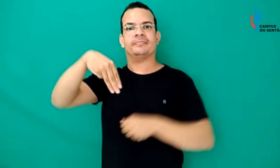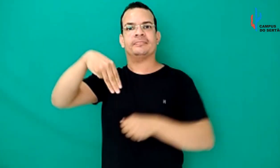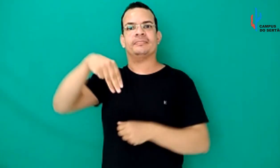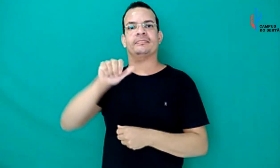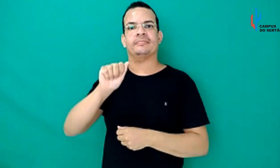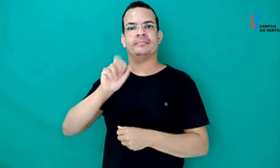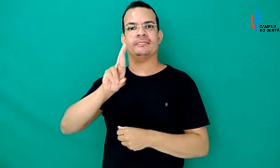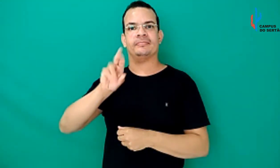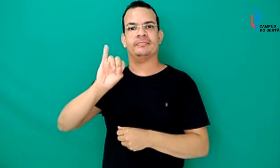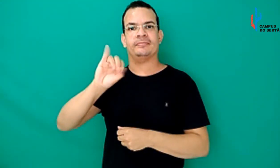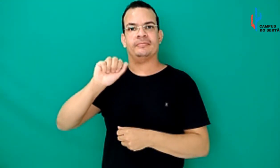doutora Mariane,